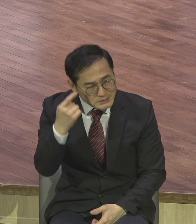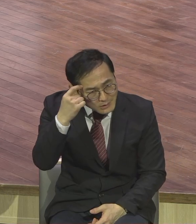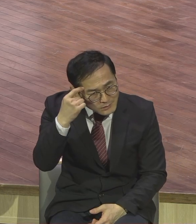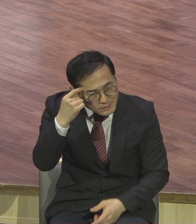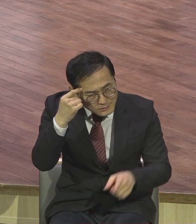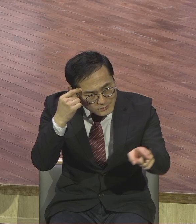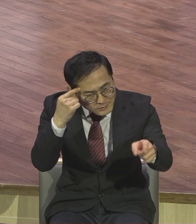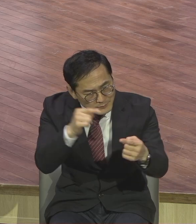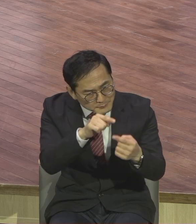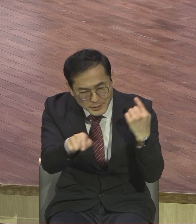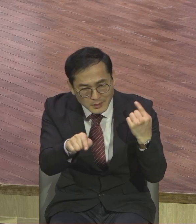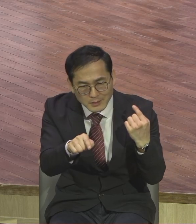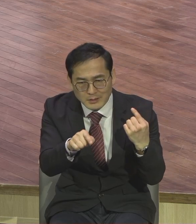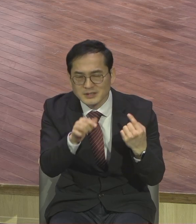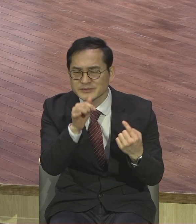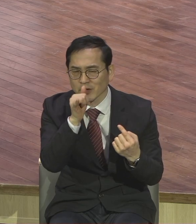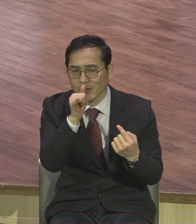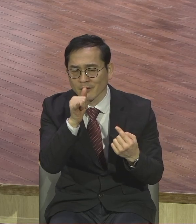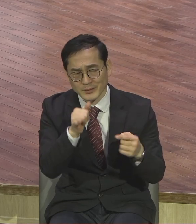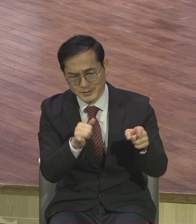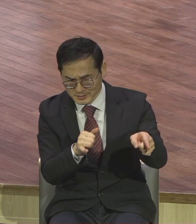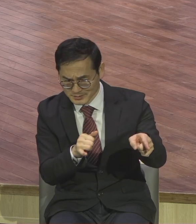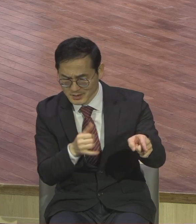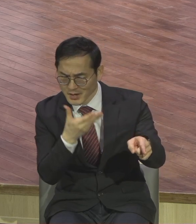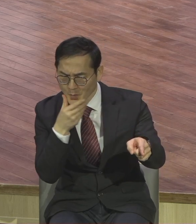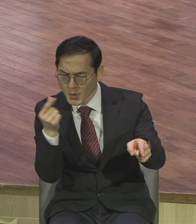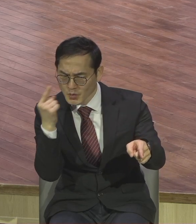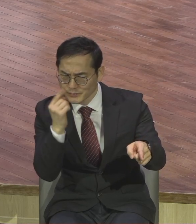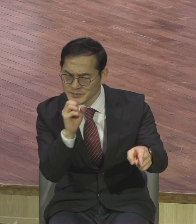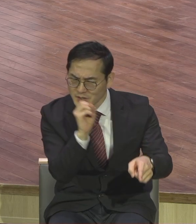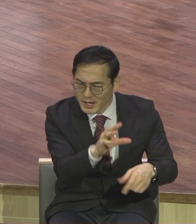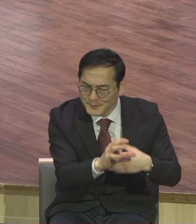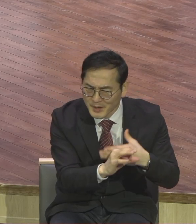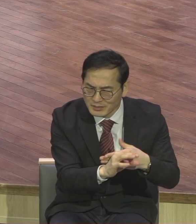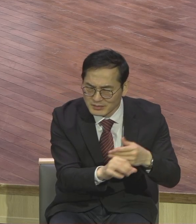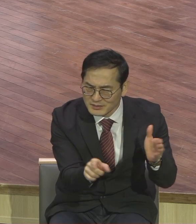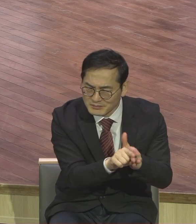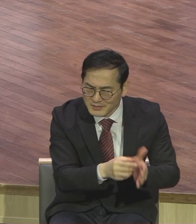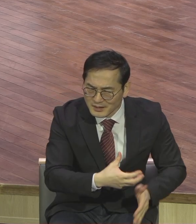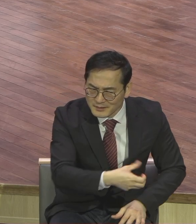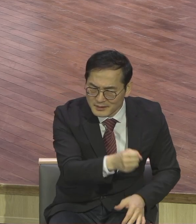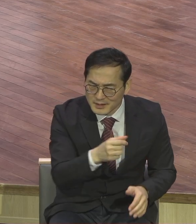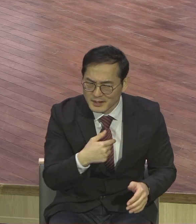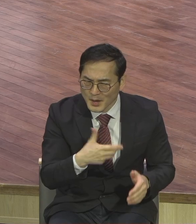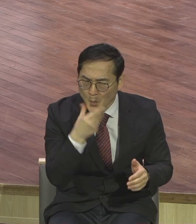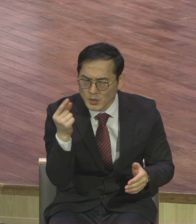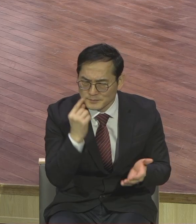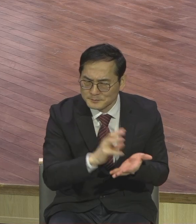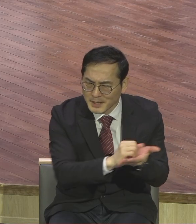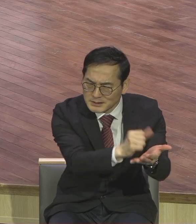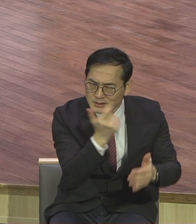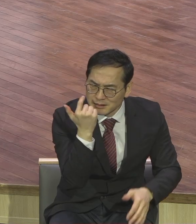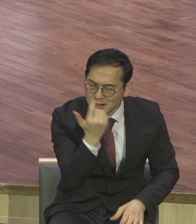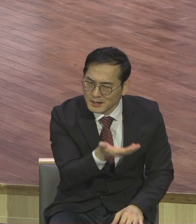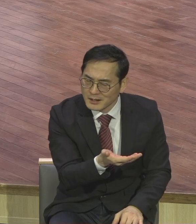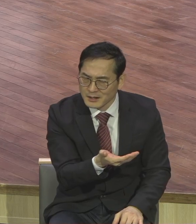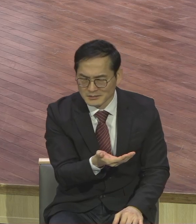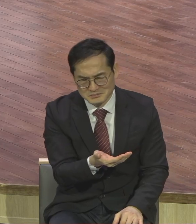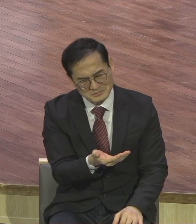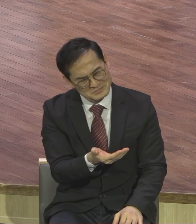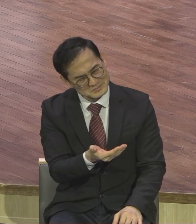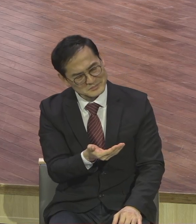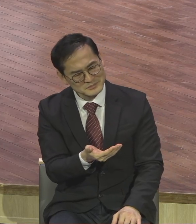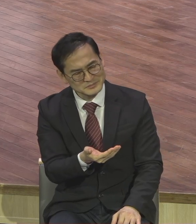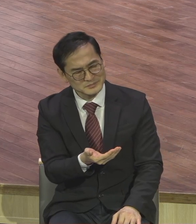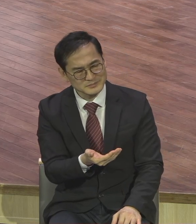저 사람에게 내가 복음을 전한다고 믿겠나? 내 행편을 저 사람 잘 알고